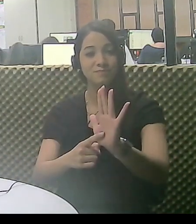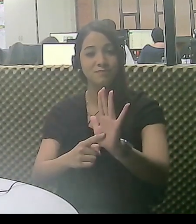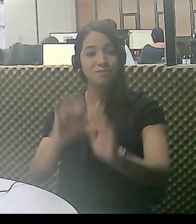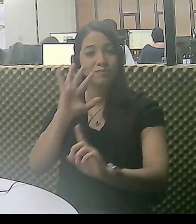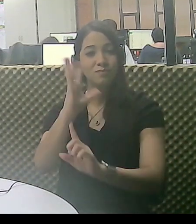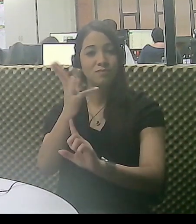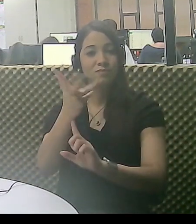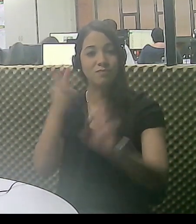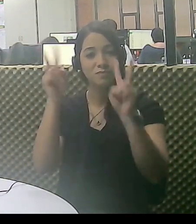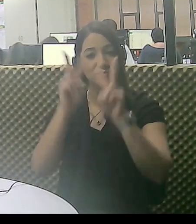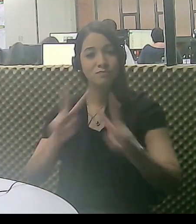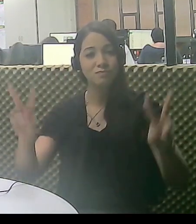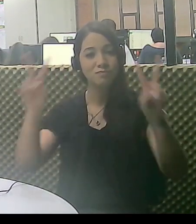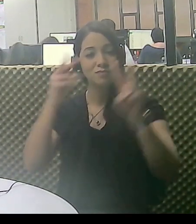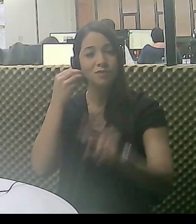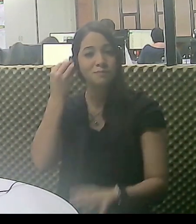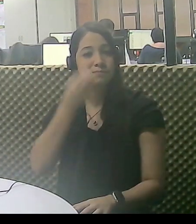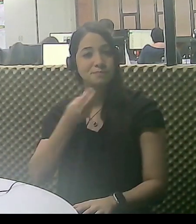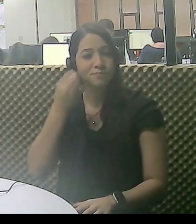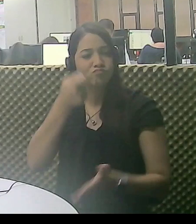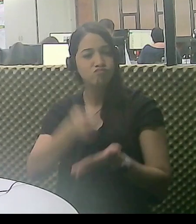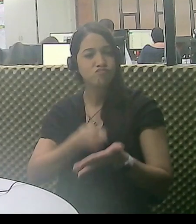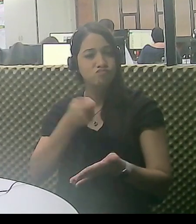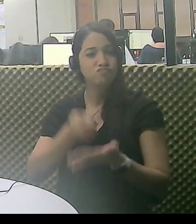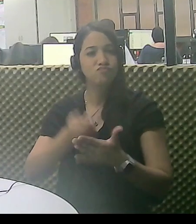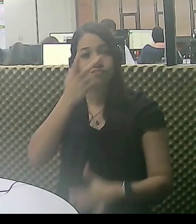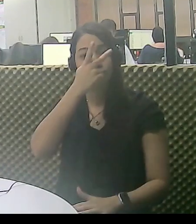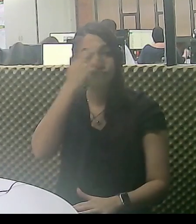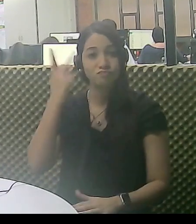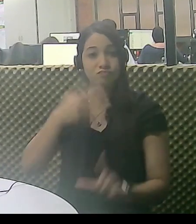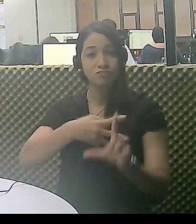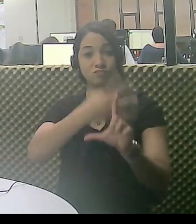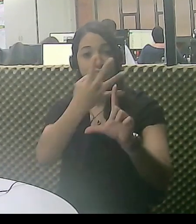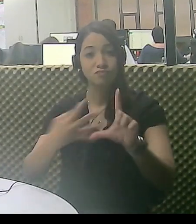arte, o olhar, a vivência e a luta das pessoas